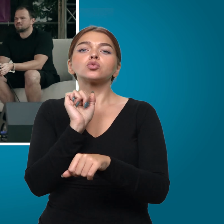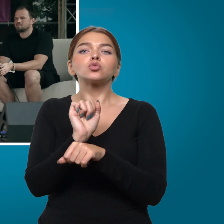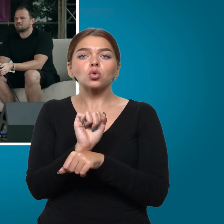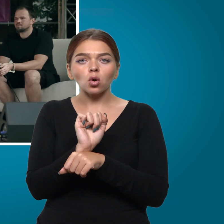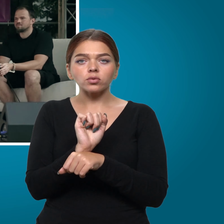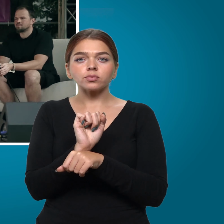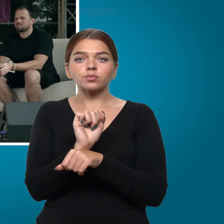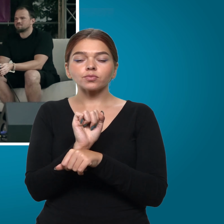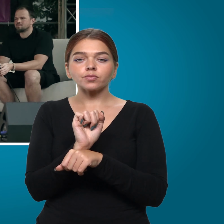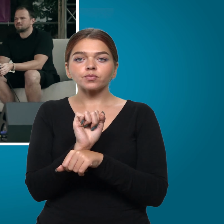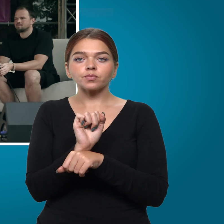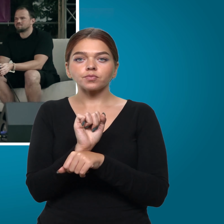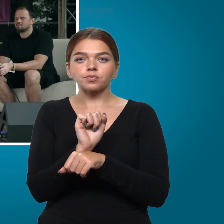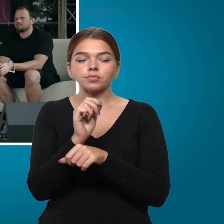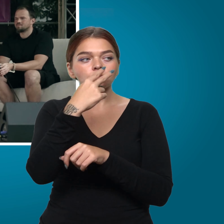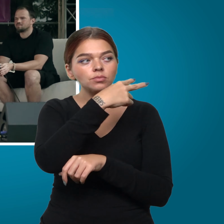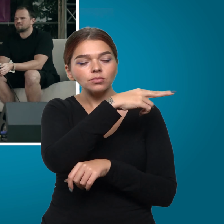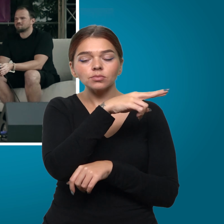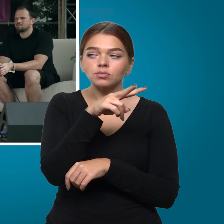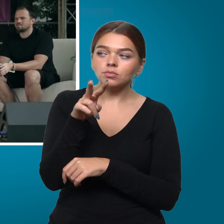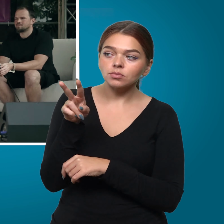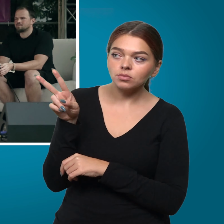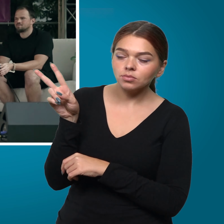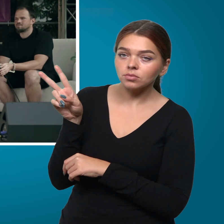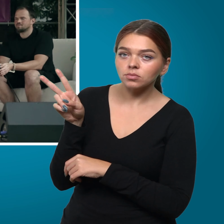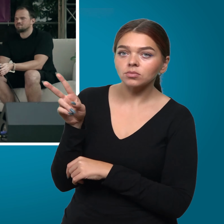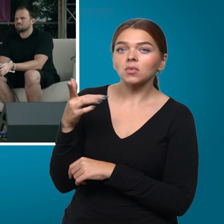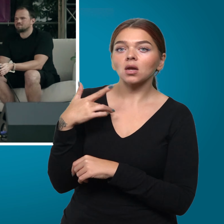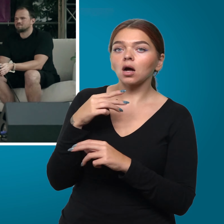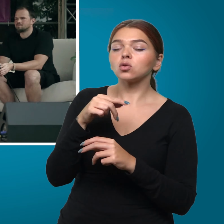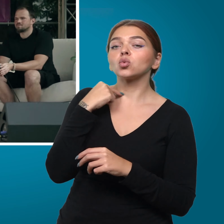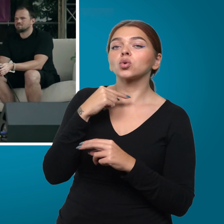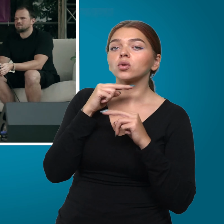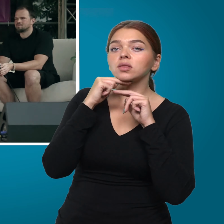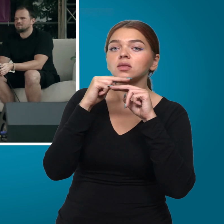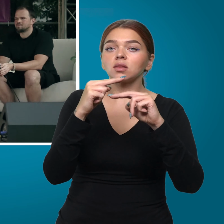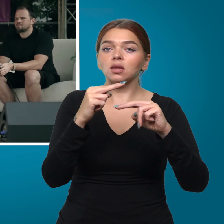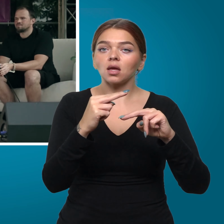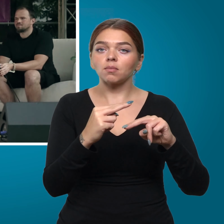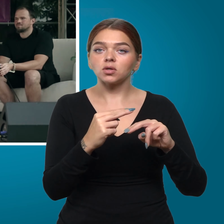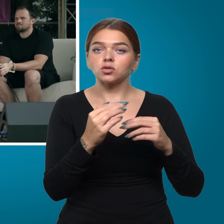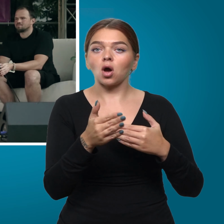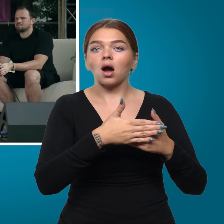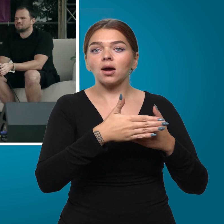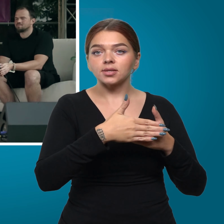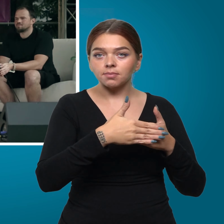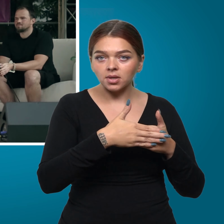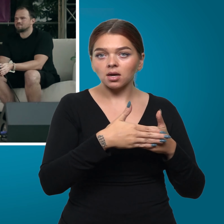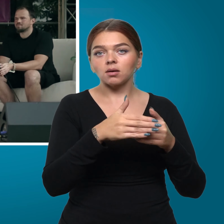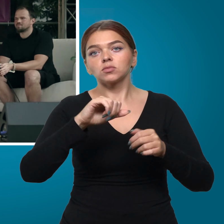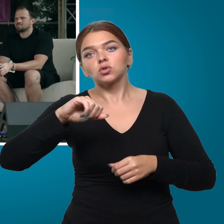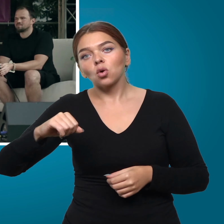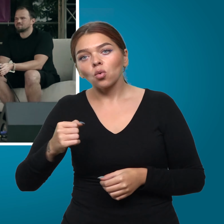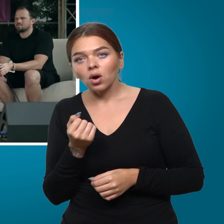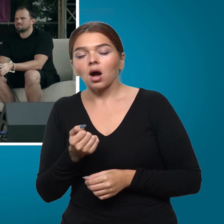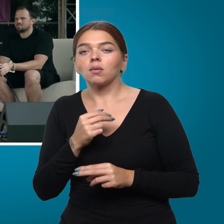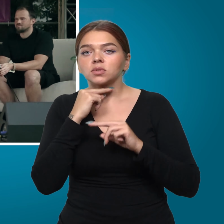sustoti ir apsidaryti aplinkui, gal šiek tiek daugiau dėmesio skirti savo artimiesiams ir